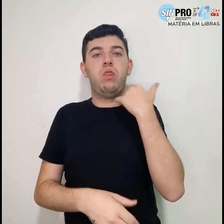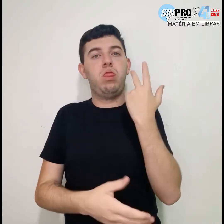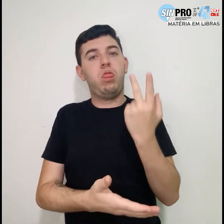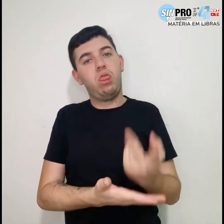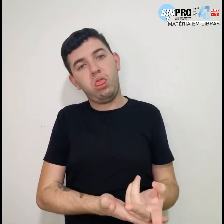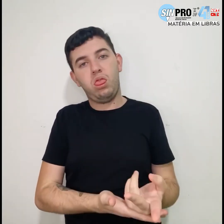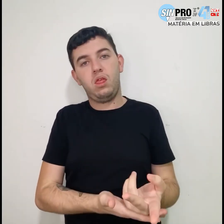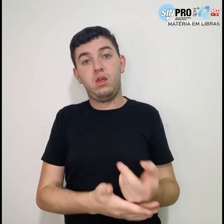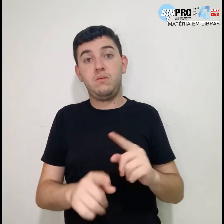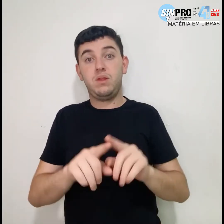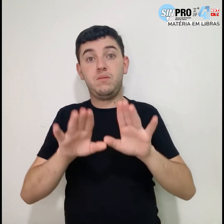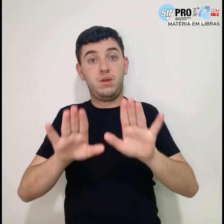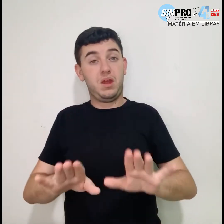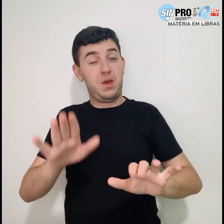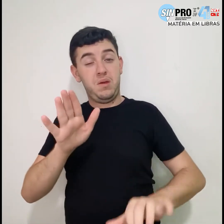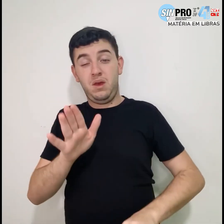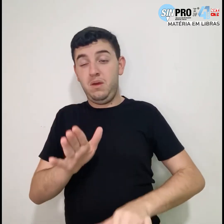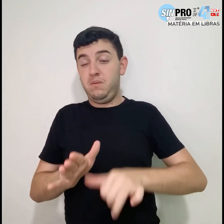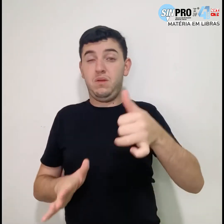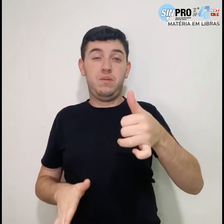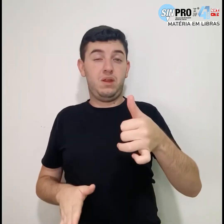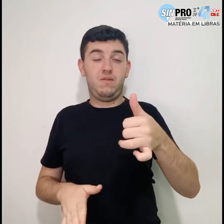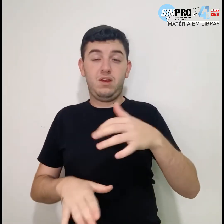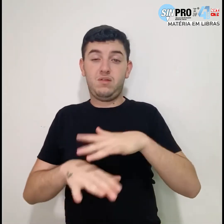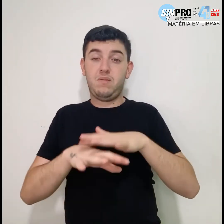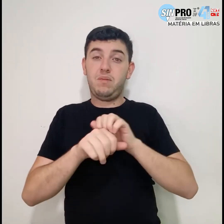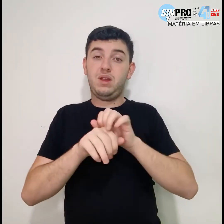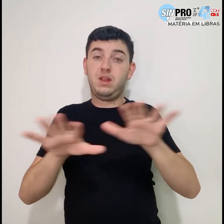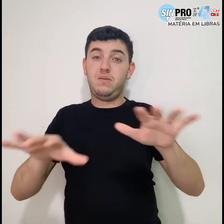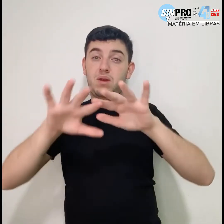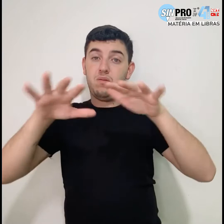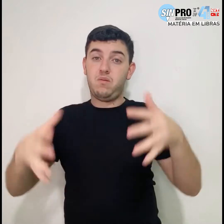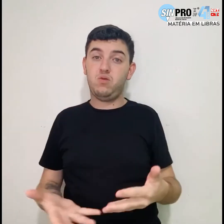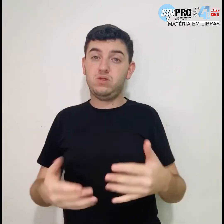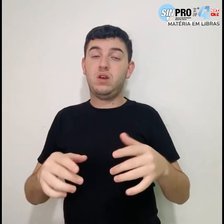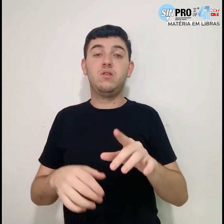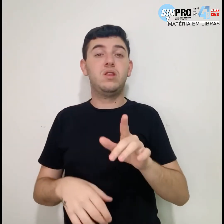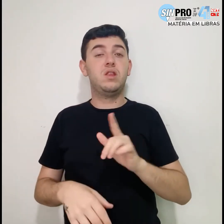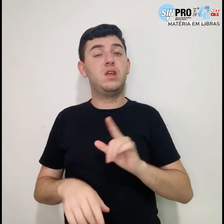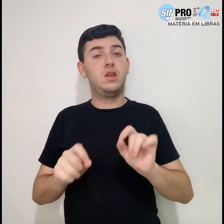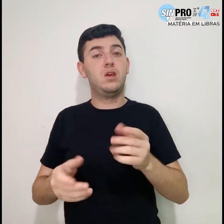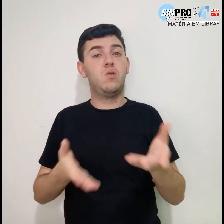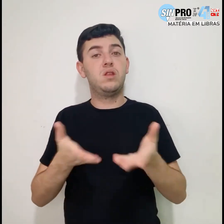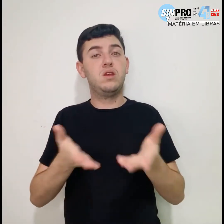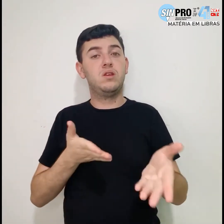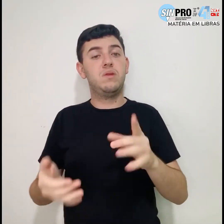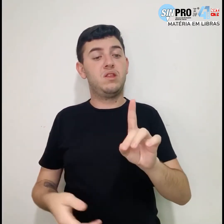Essa é a primeira vez durante uma pandemia no mundo que se trabalha por data de registro no Brasil.